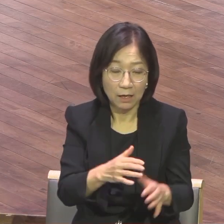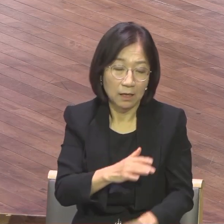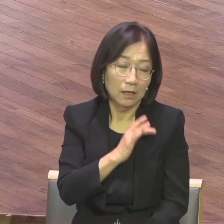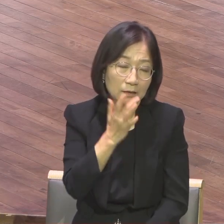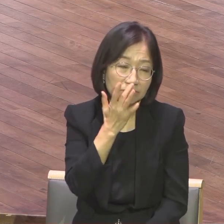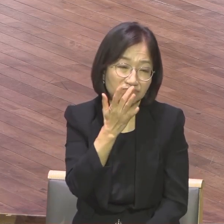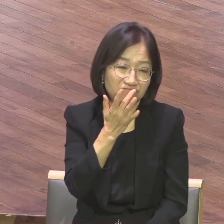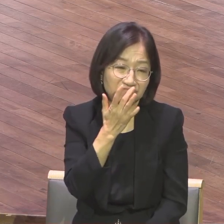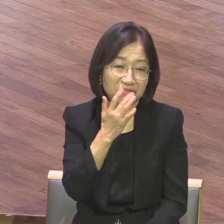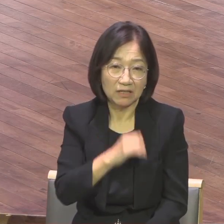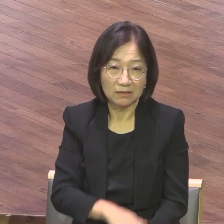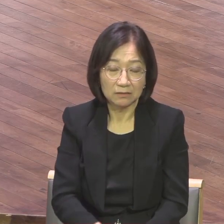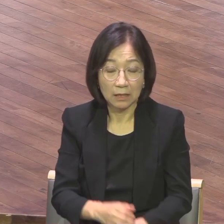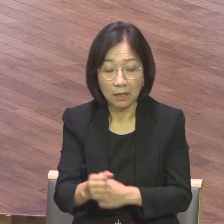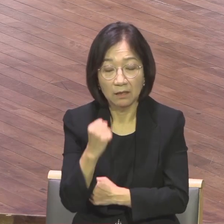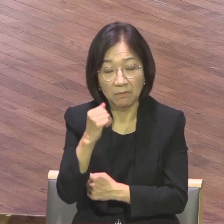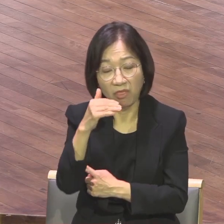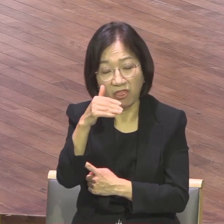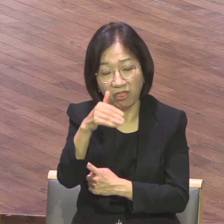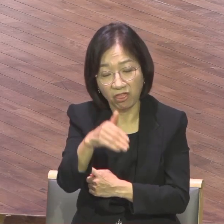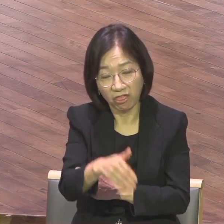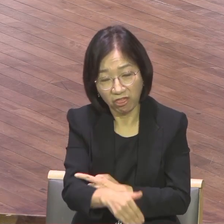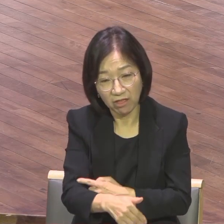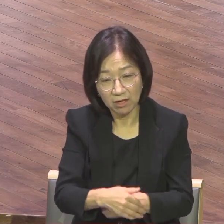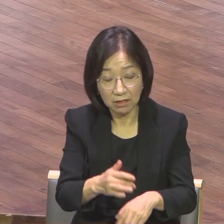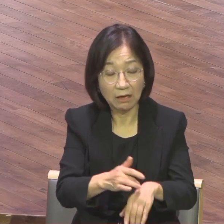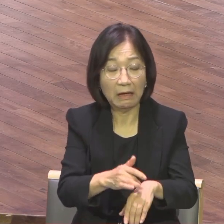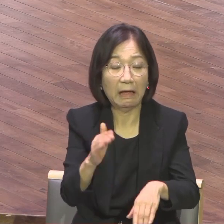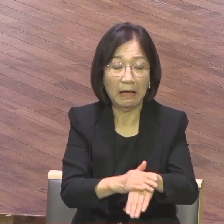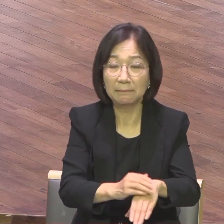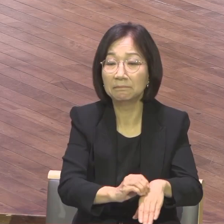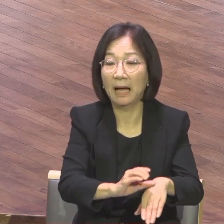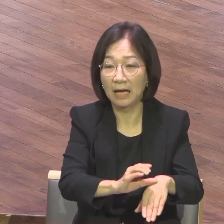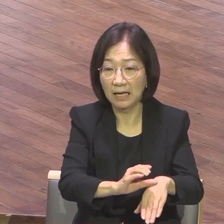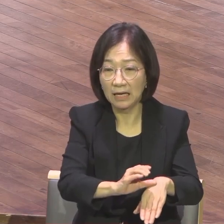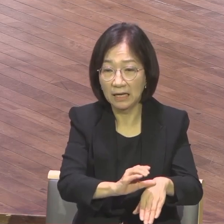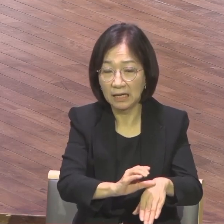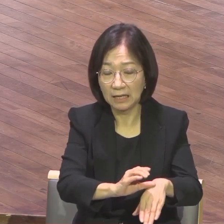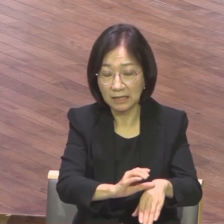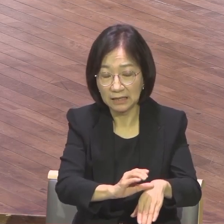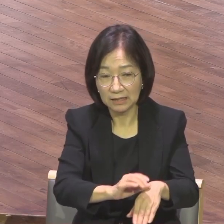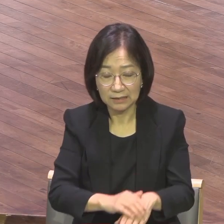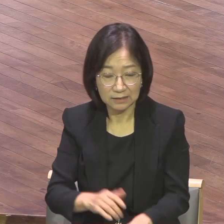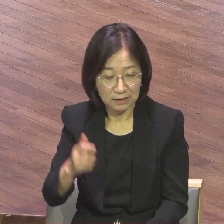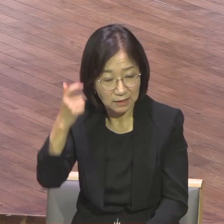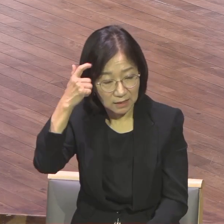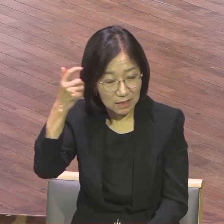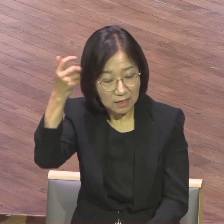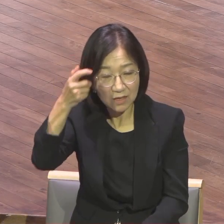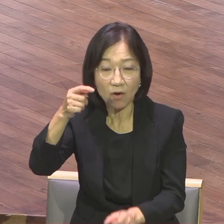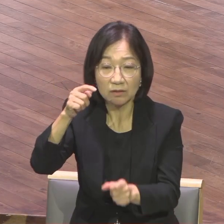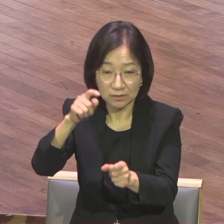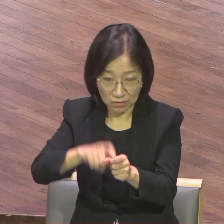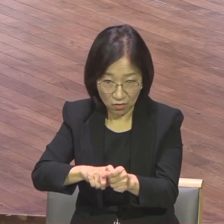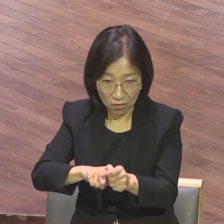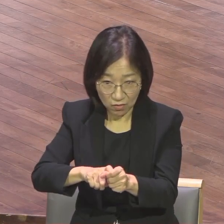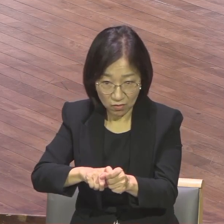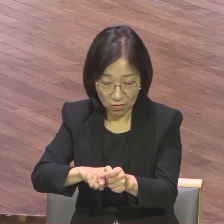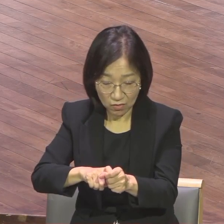무기력한 것이 정상 상태인 것처럼 영적으로